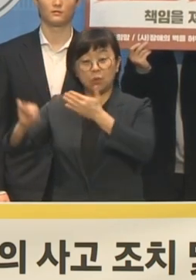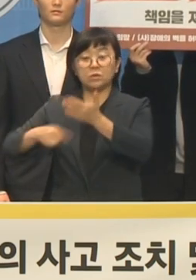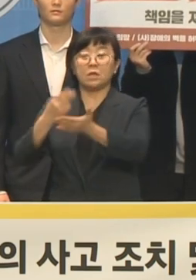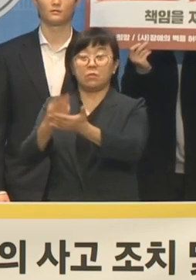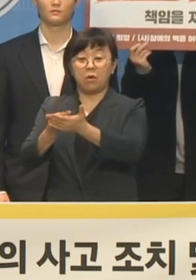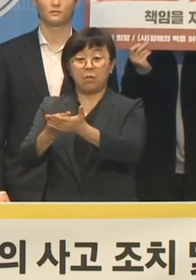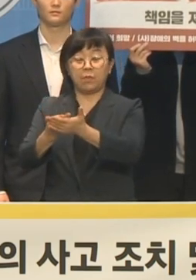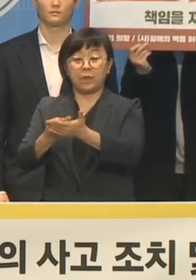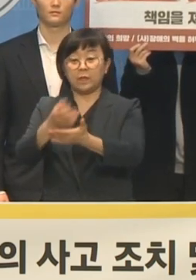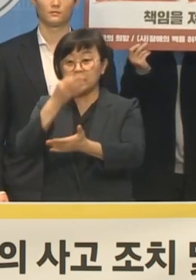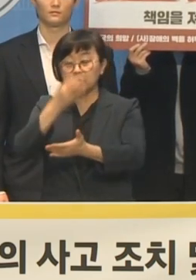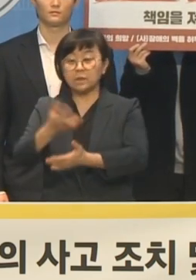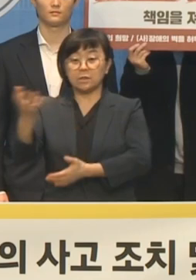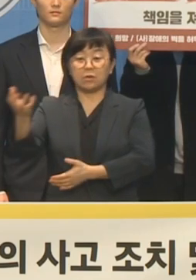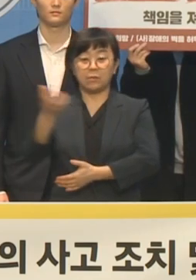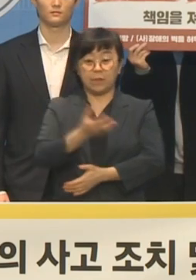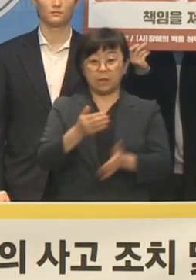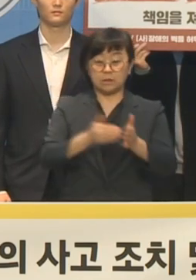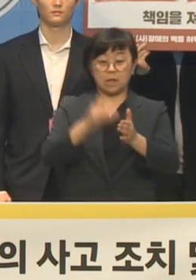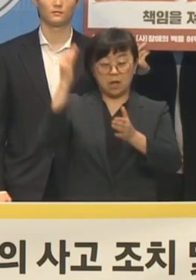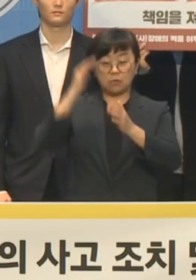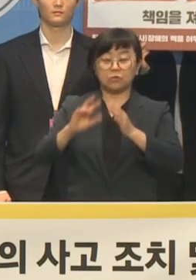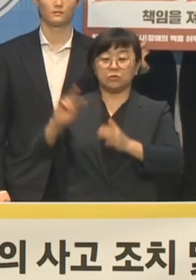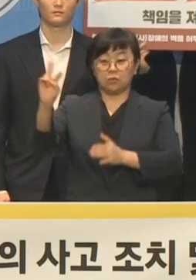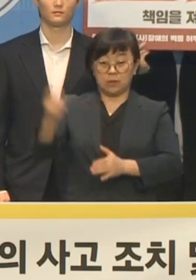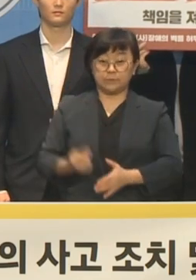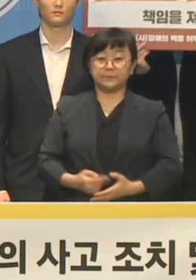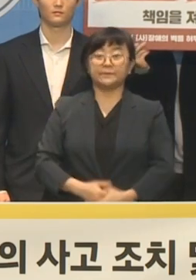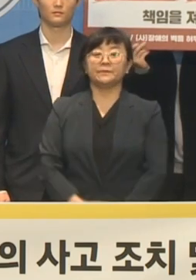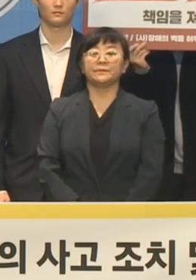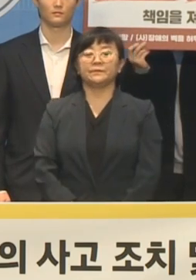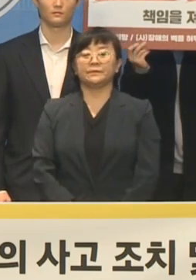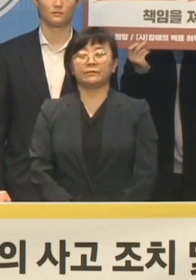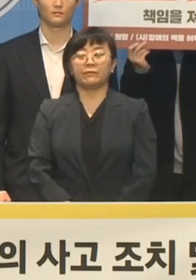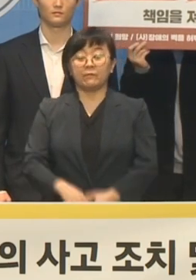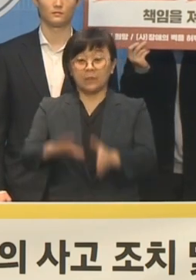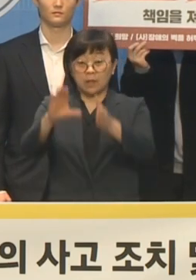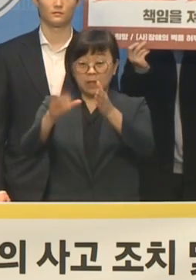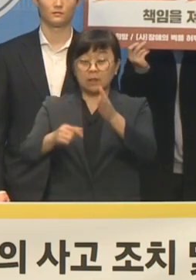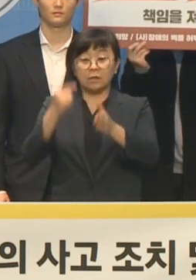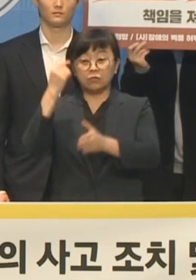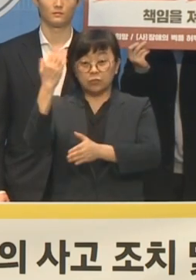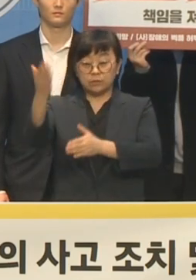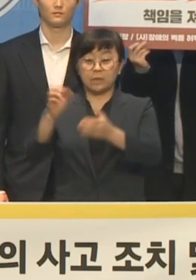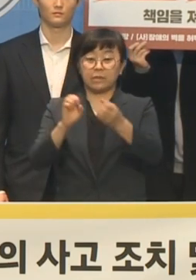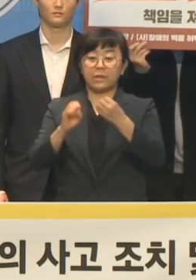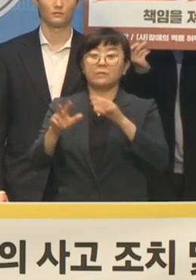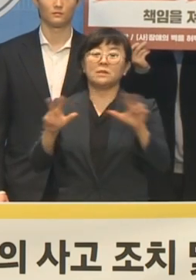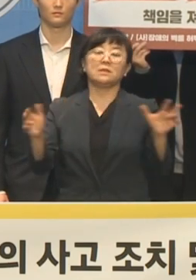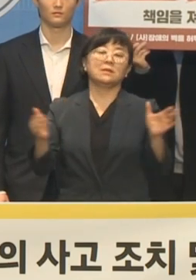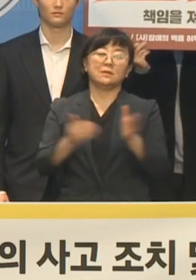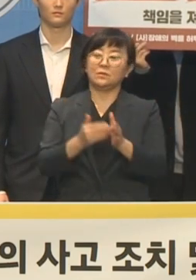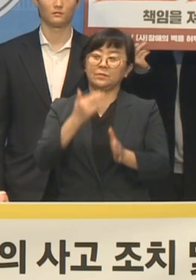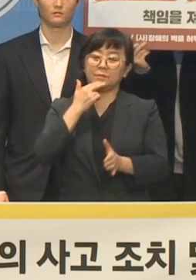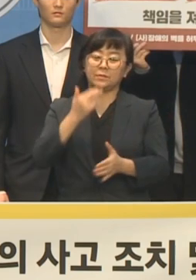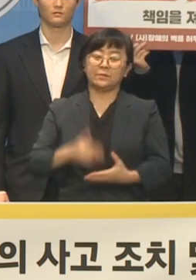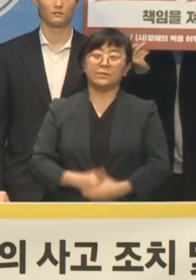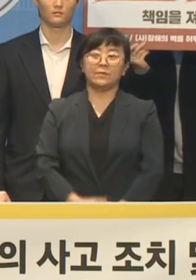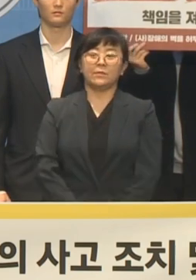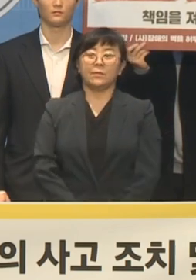있다가 힘든 이송 과정을 거쳐 한국으로 돌아왔습니다. 그때의 물음에 대한 답은 지금까지도